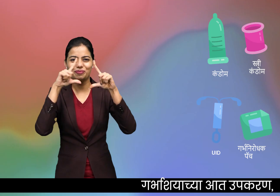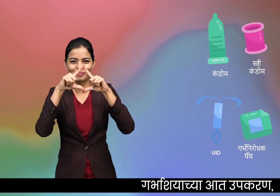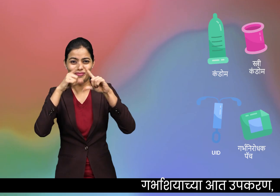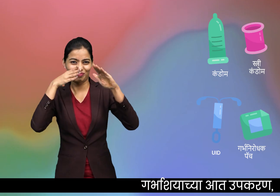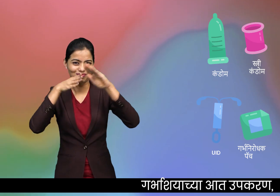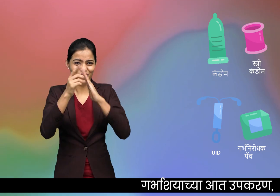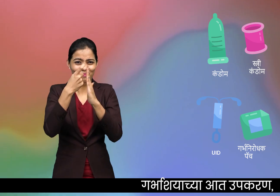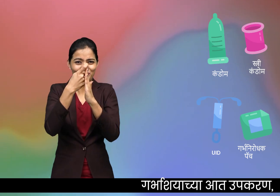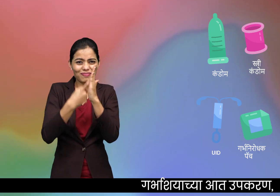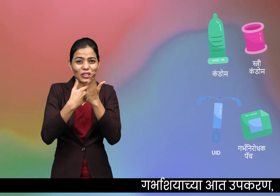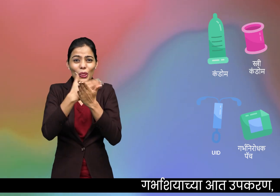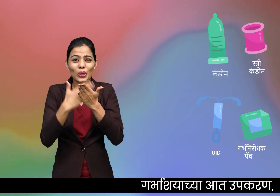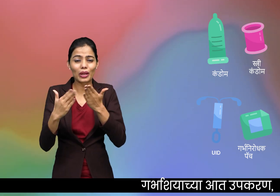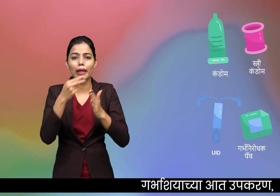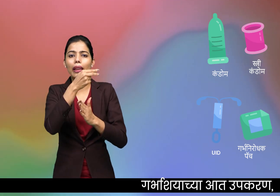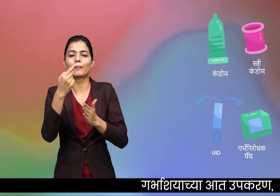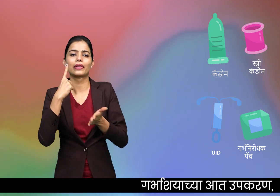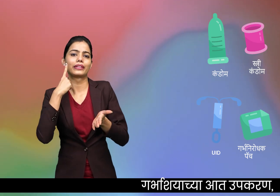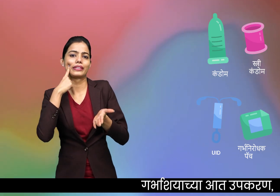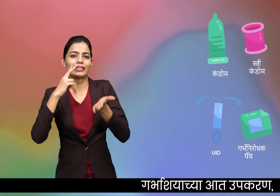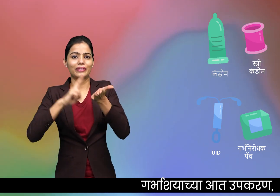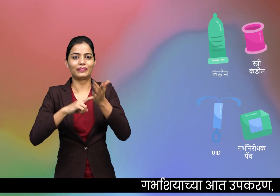गर्भाशयाच्या आत उपकरण,